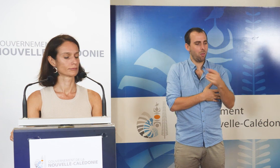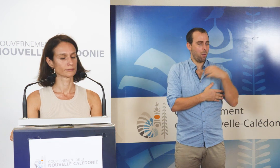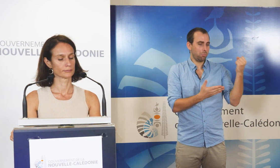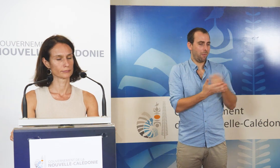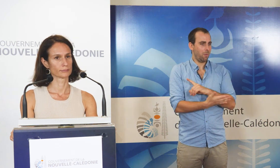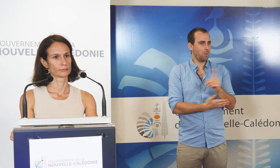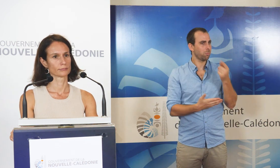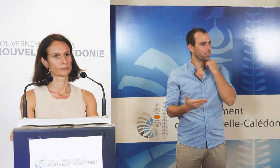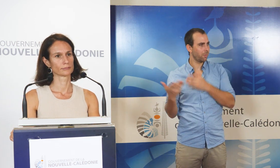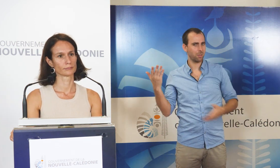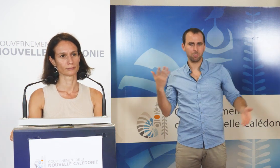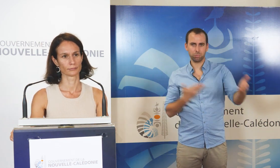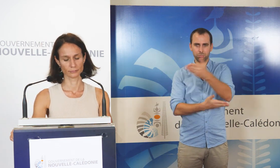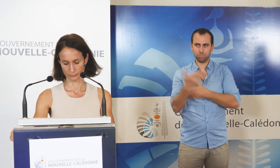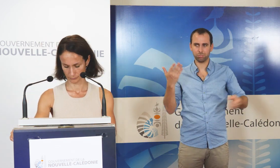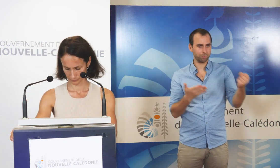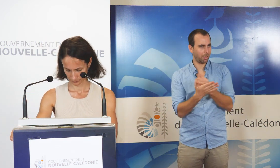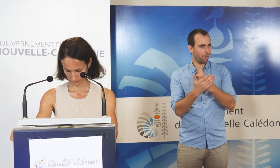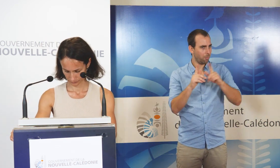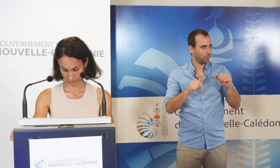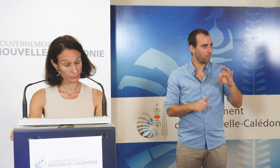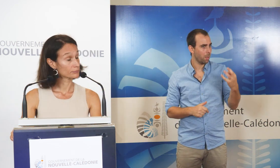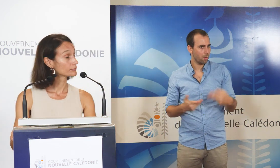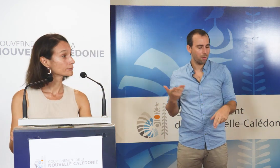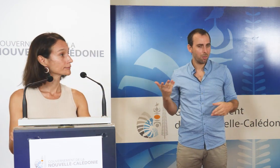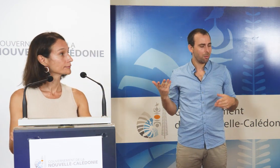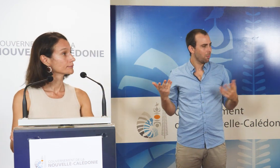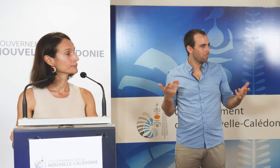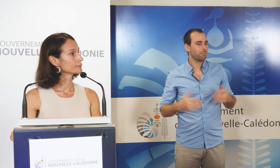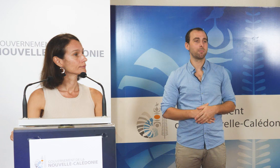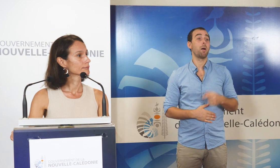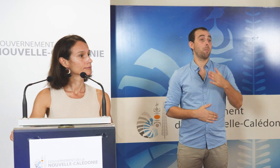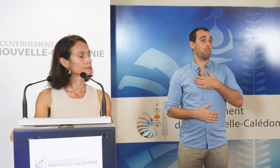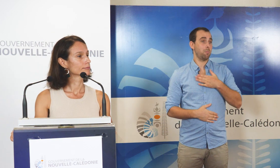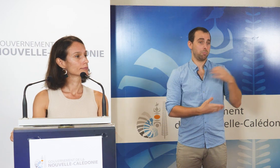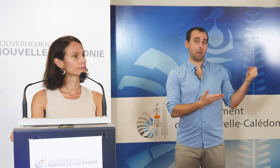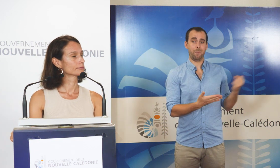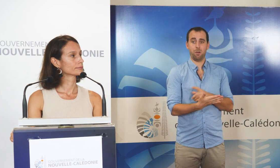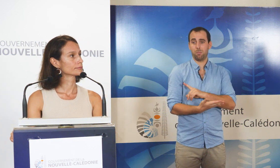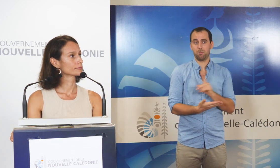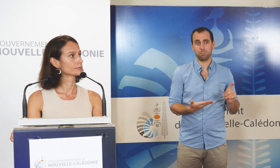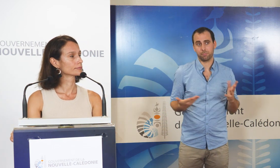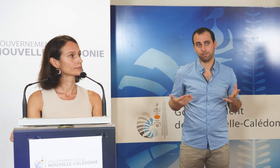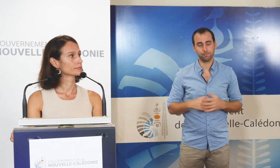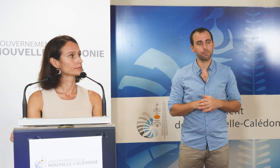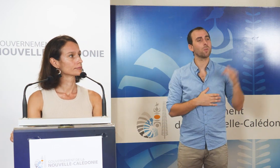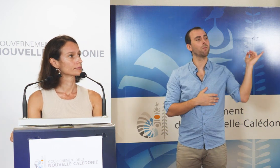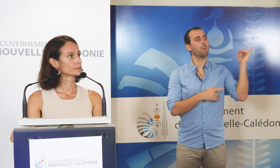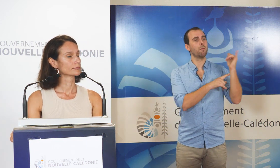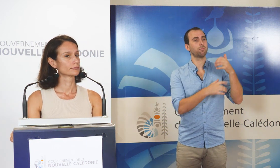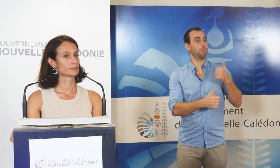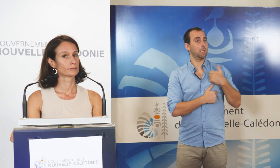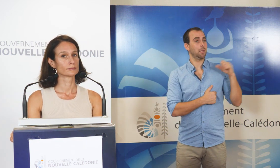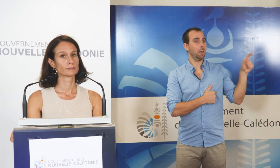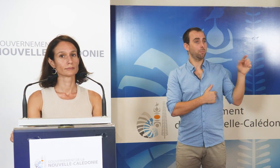informations ne circulent pas entre vous ? Ben pour ma part, je ne suis pas informé. Enfin, la question des vols militaires sont sur des avions